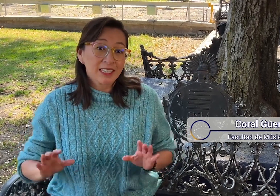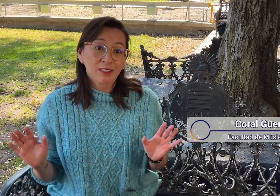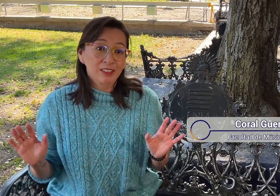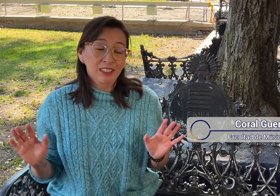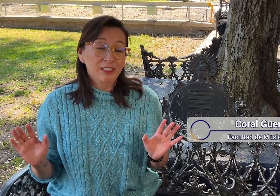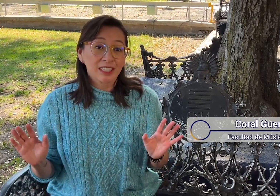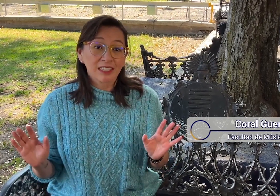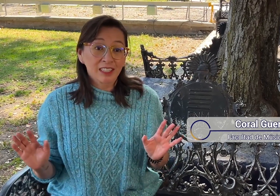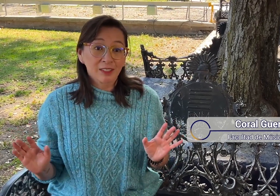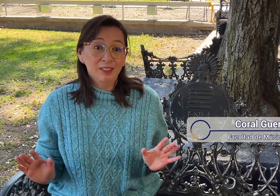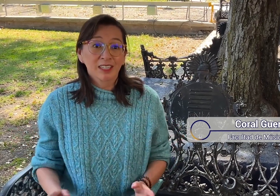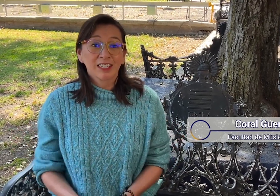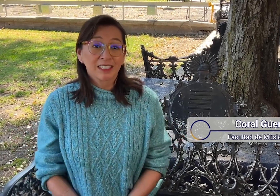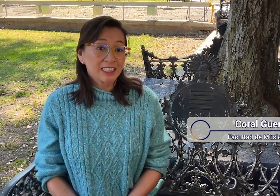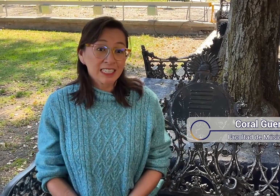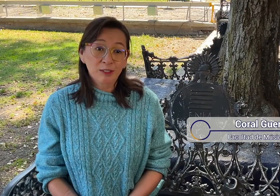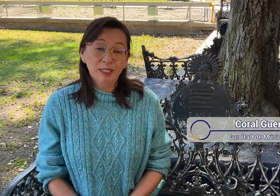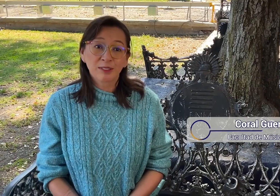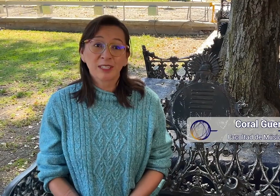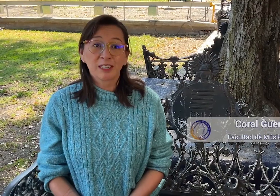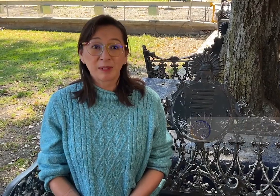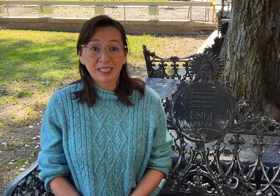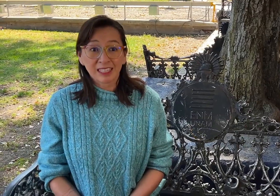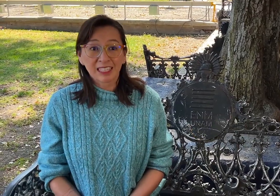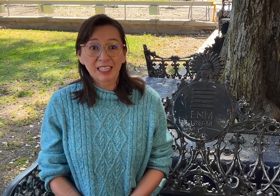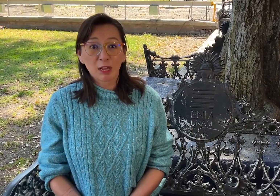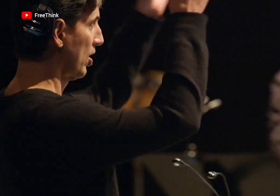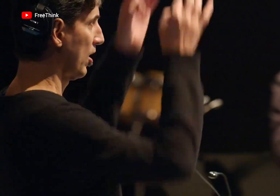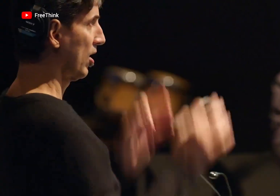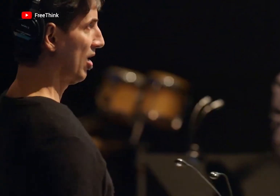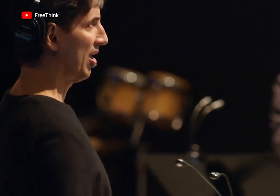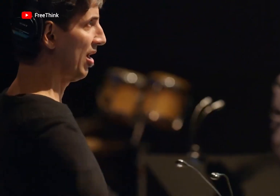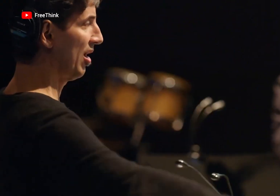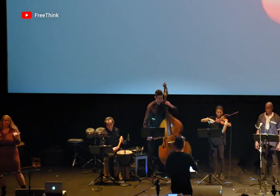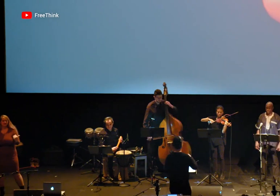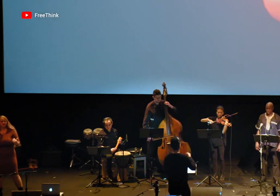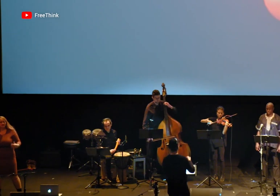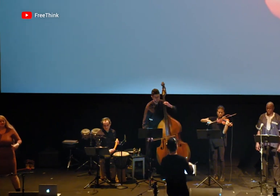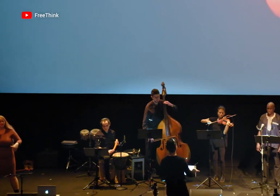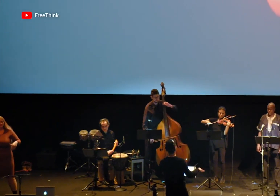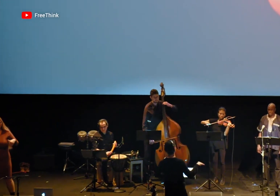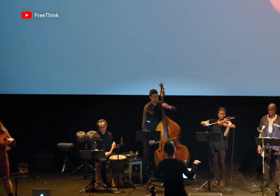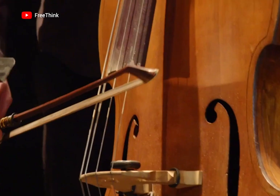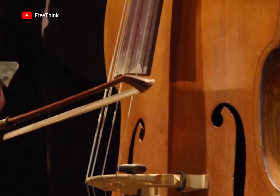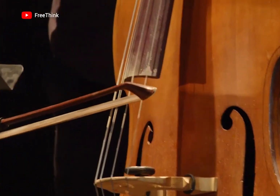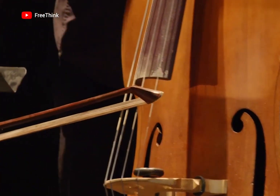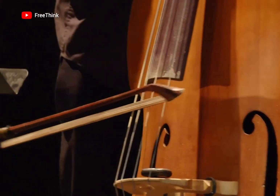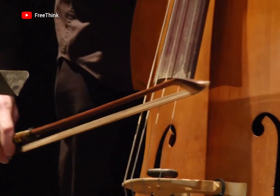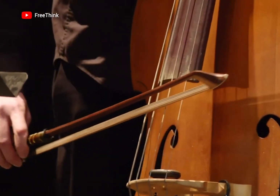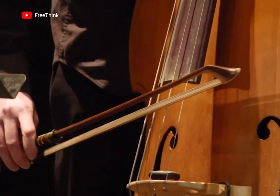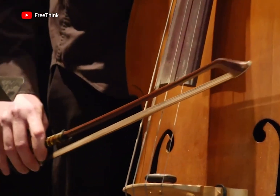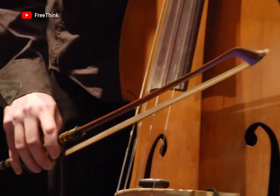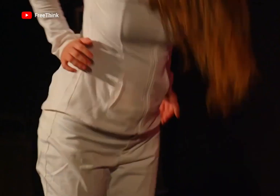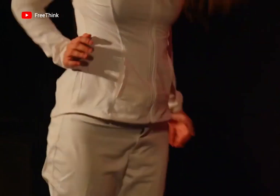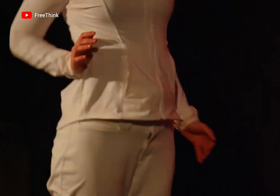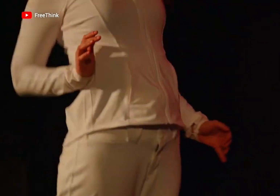de otros sentidos y Esa no es una limitante para No hacerla para no crearla Y para no